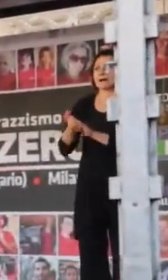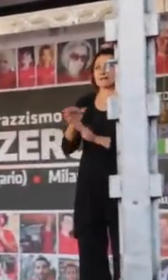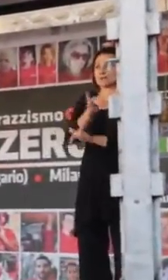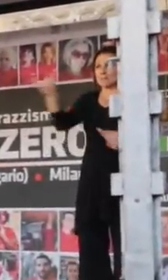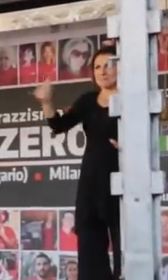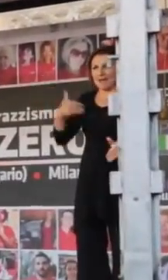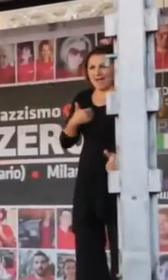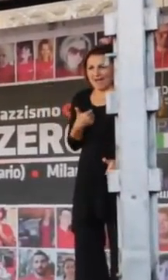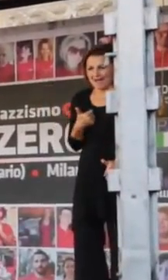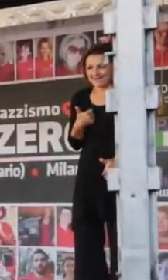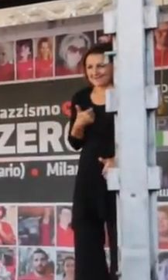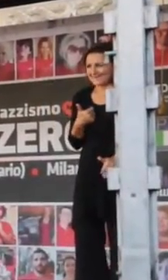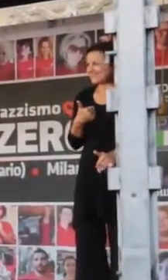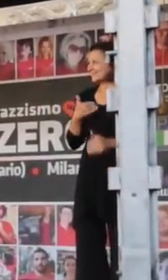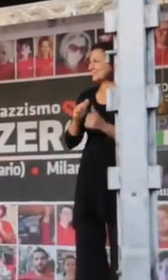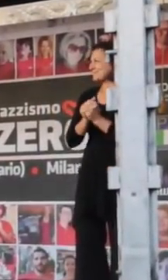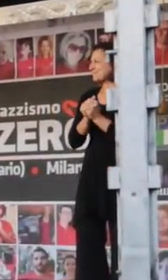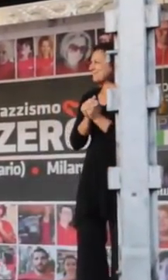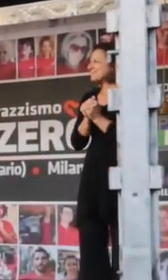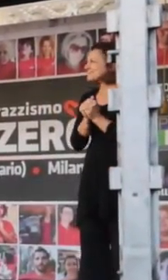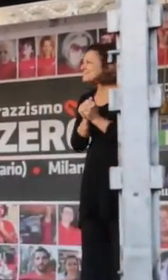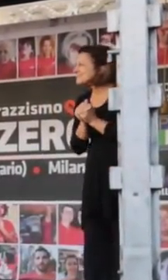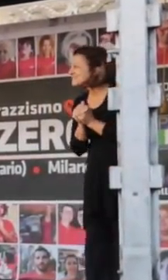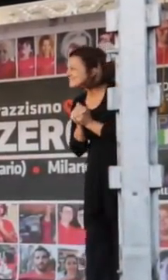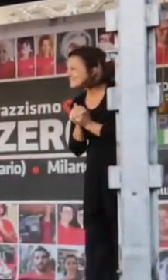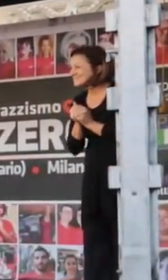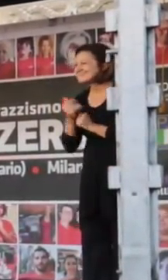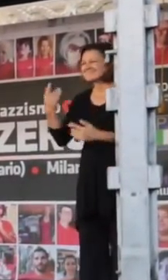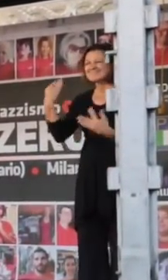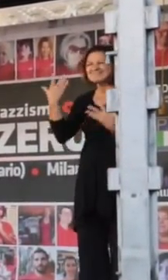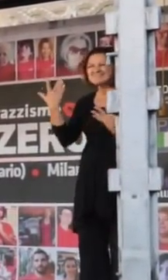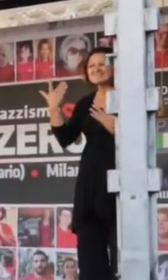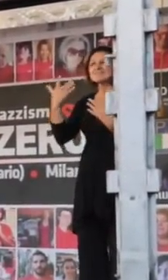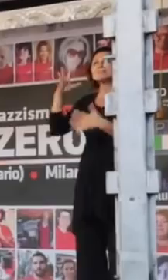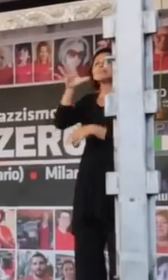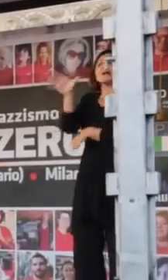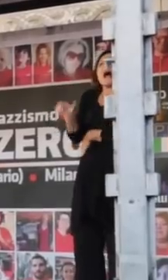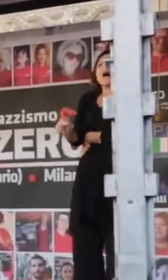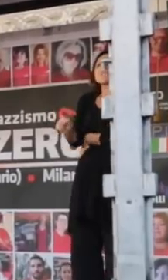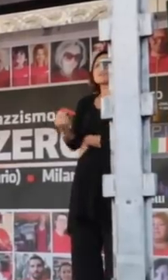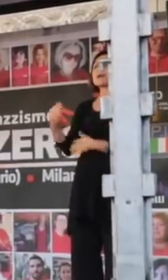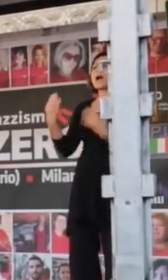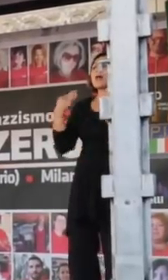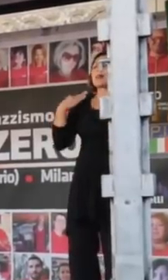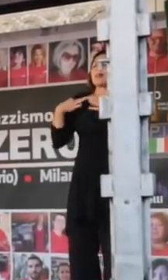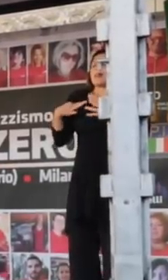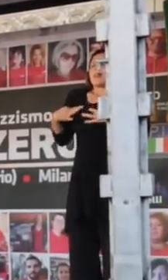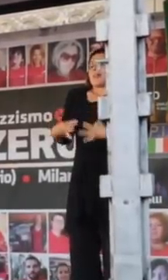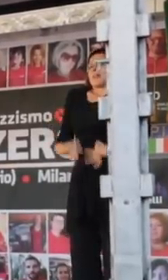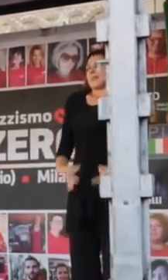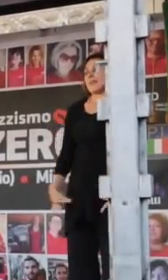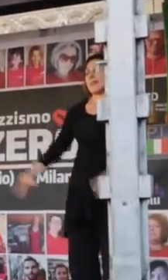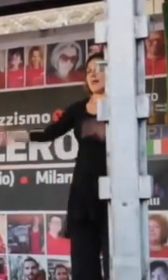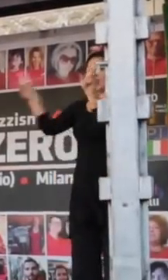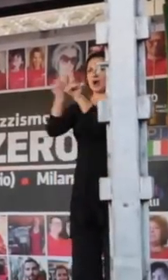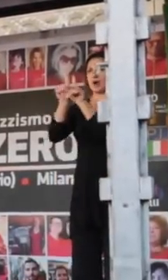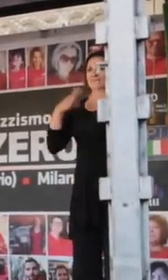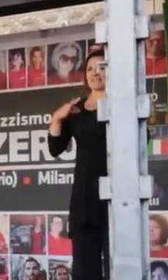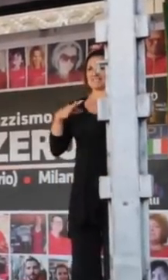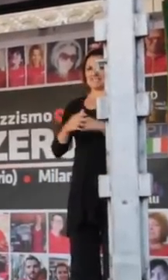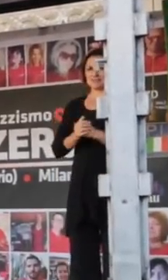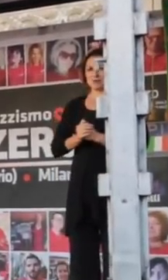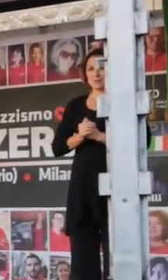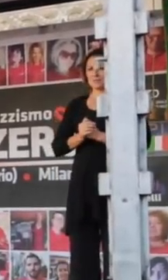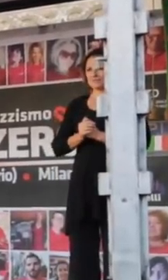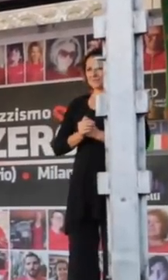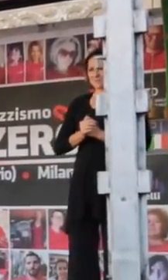quello che scrivo, apri cappuccino addosso come un vestito. La storia della mia gente lo